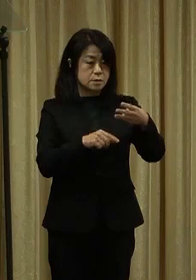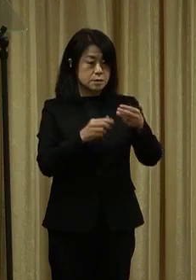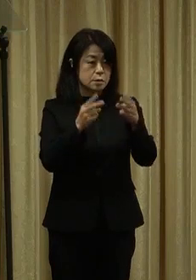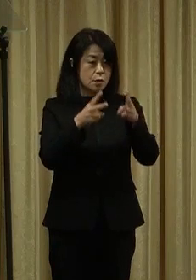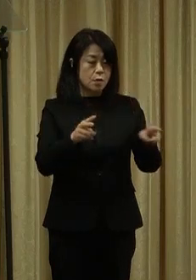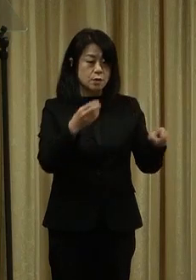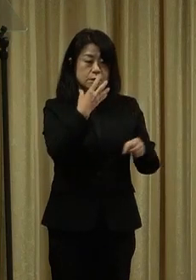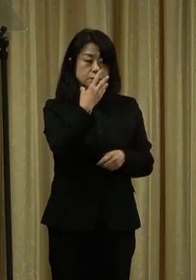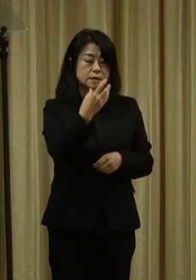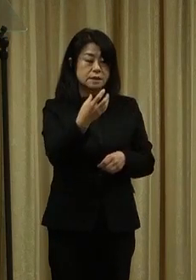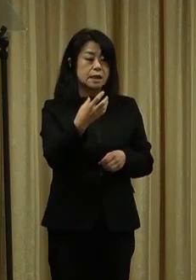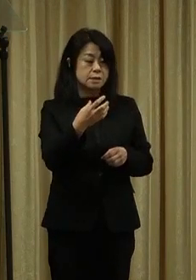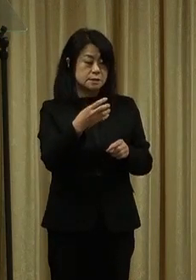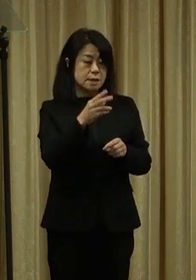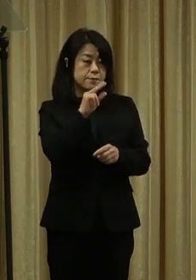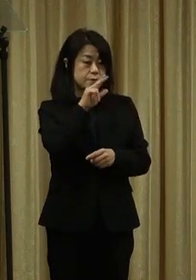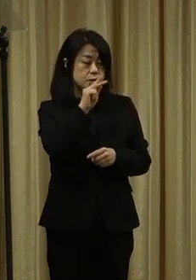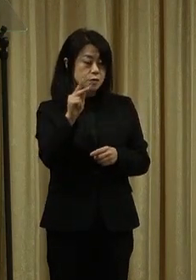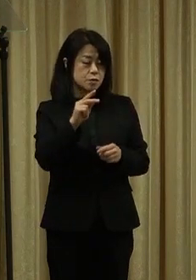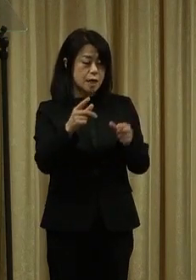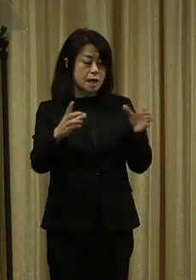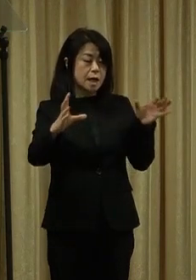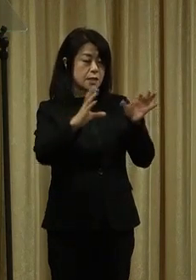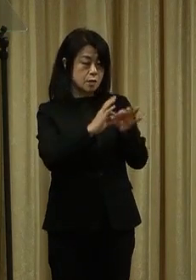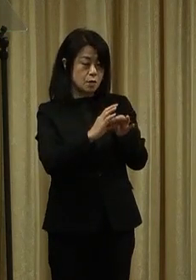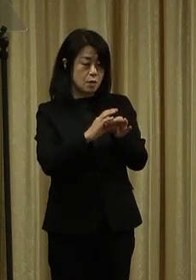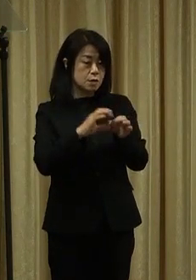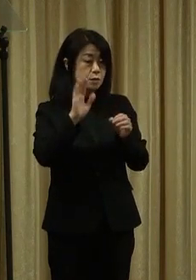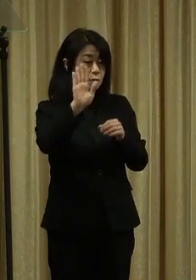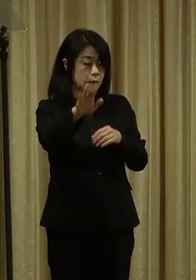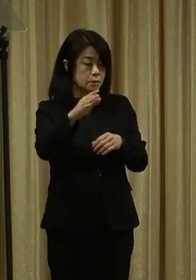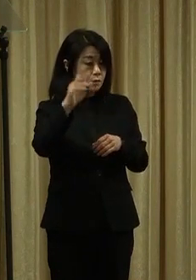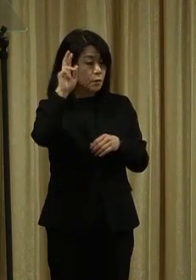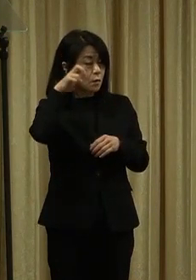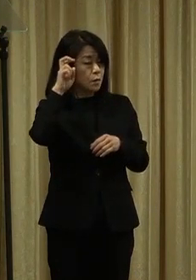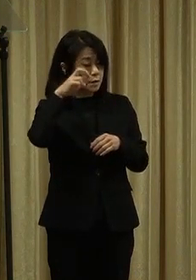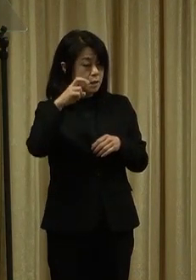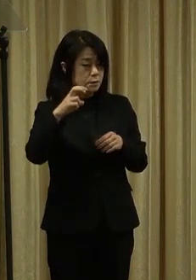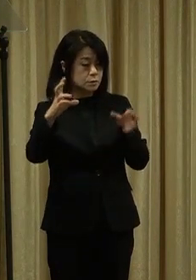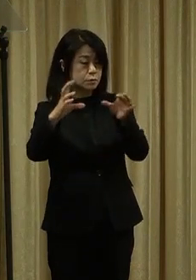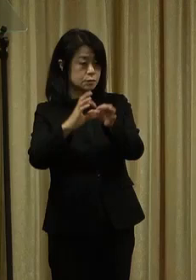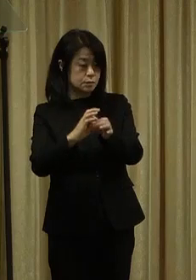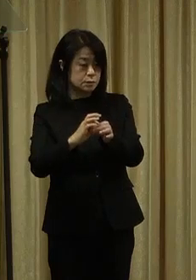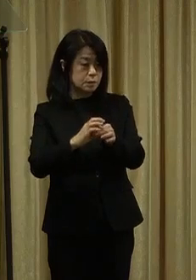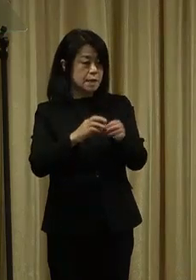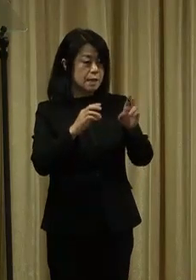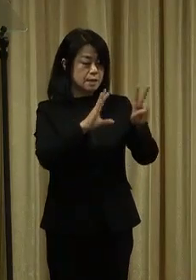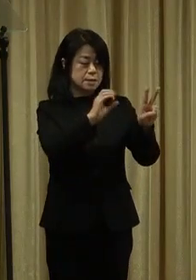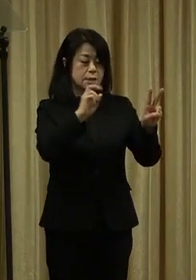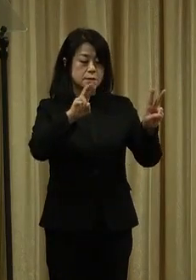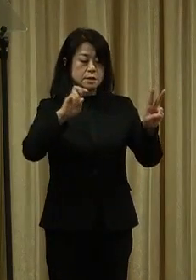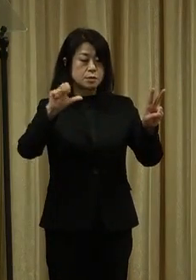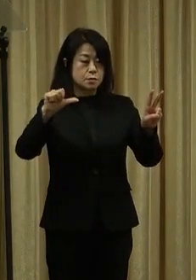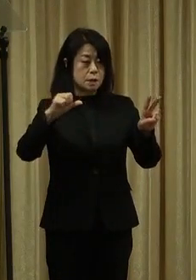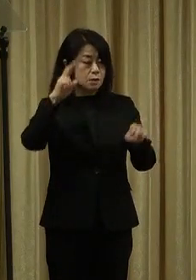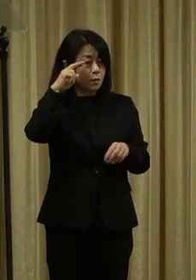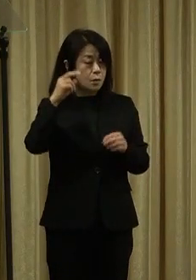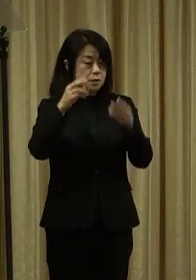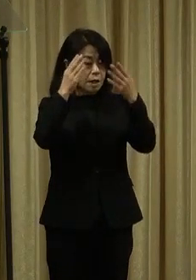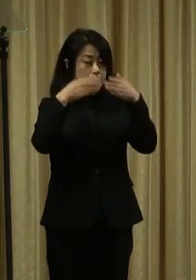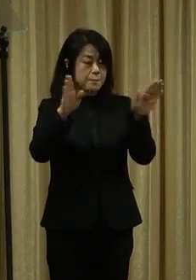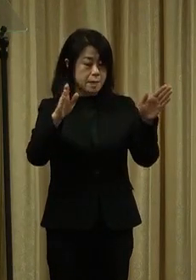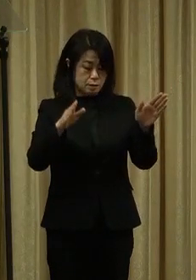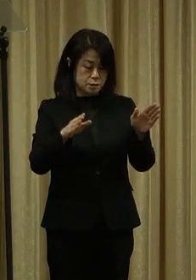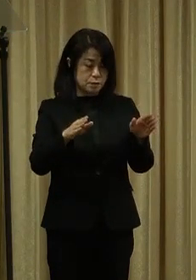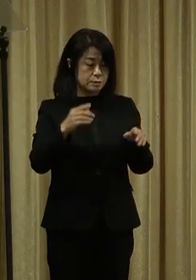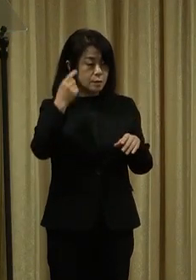業や、その先の大阪延伸、2025年の大阪・関西万博も見据え、北陸3県が連